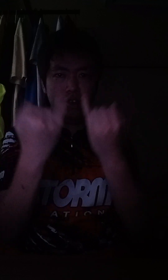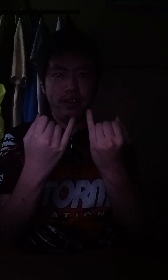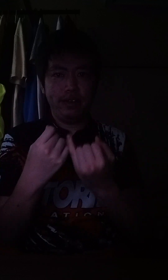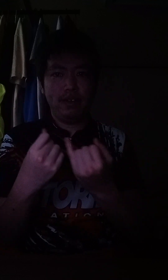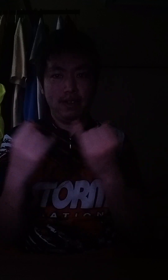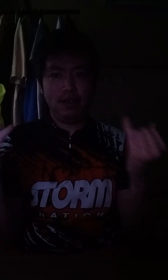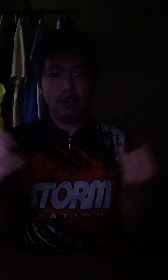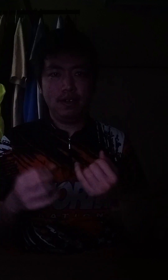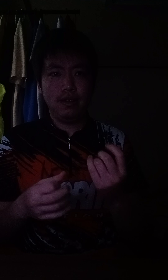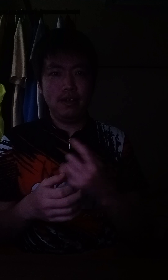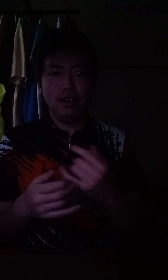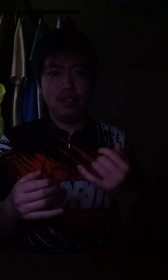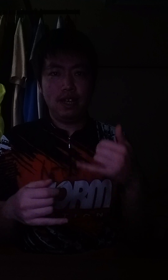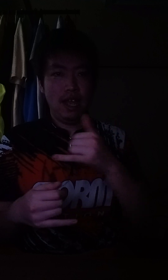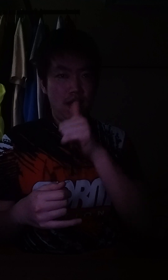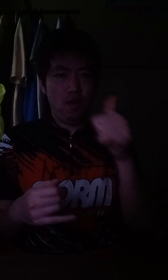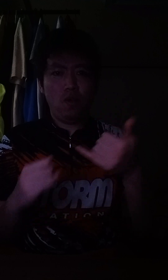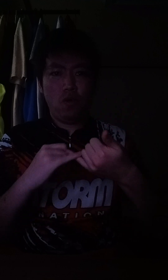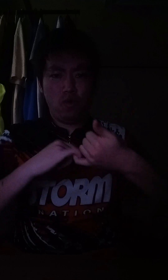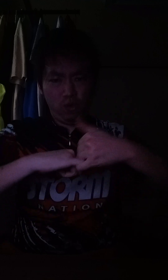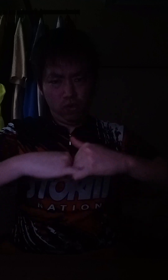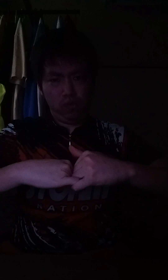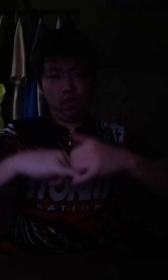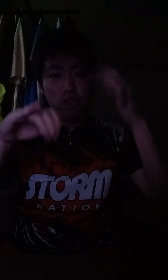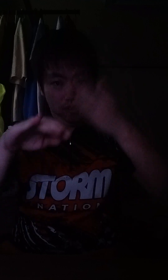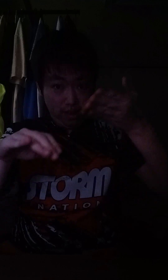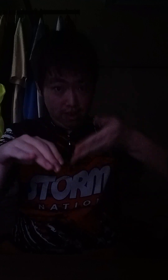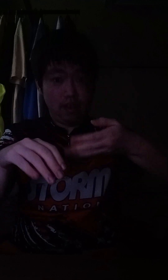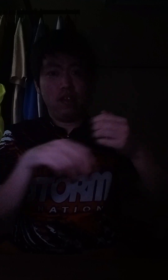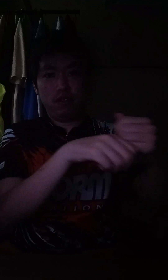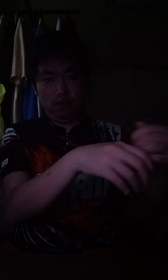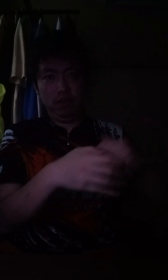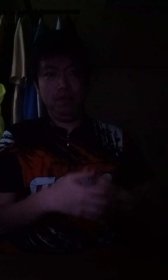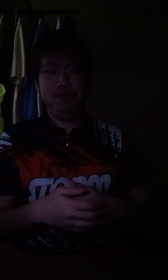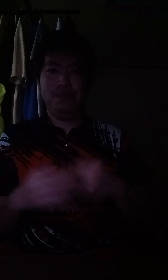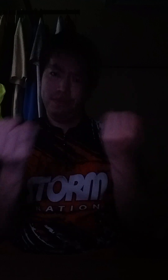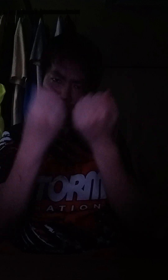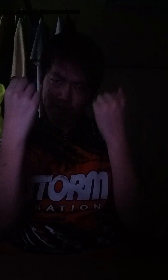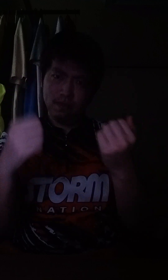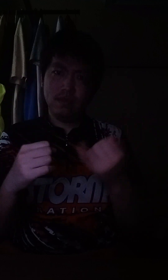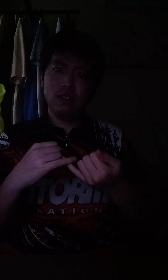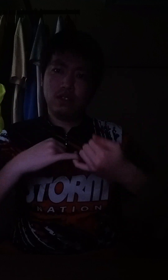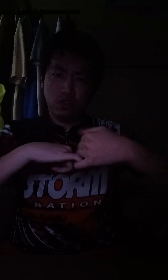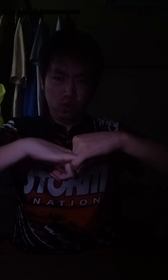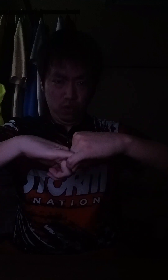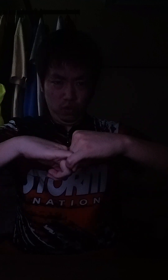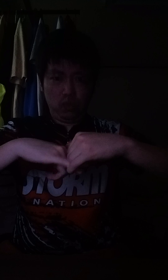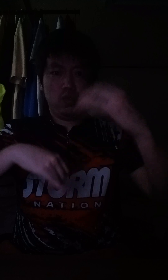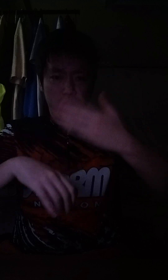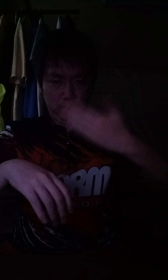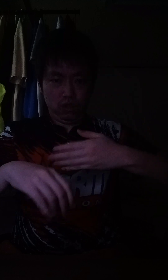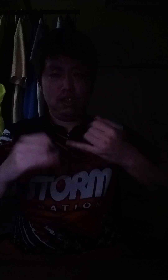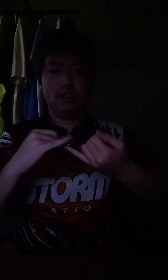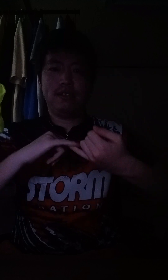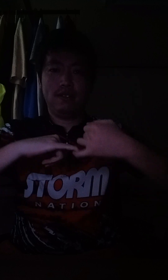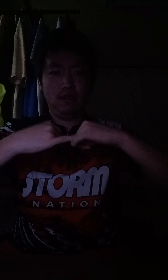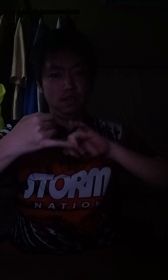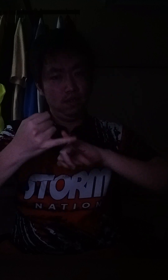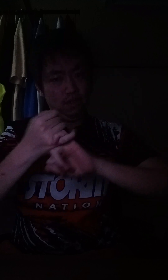거야. 아빠가 꼭 고쳐줄게. 승현이 힘들지 않게 꼭 고쳐줄게. 약속해.